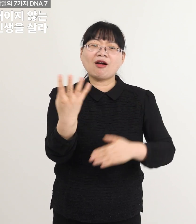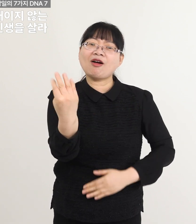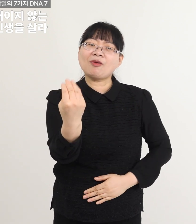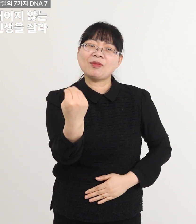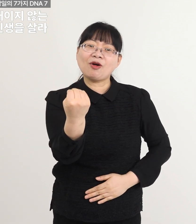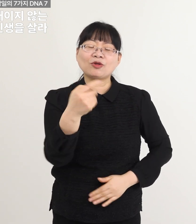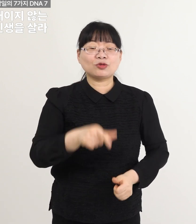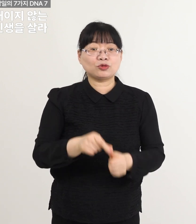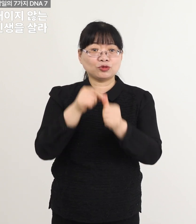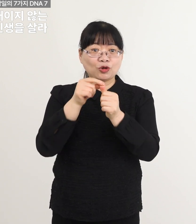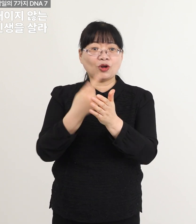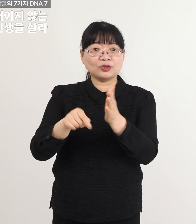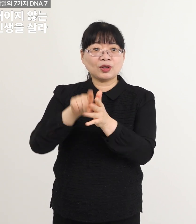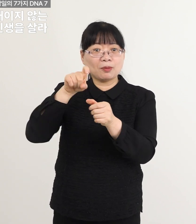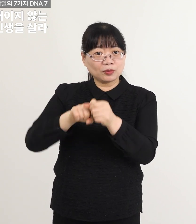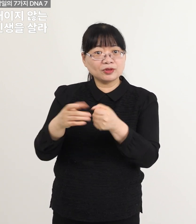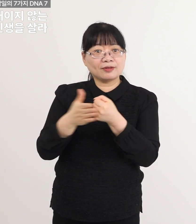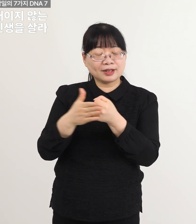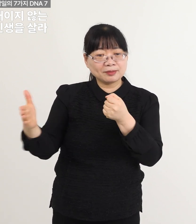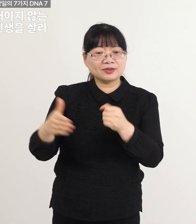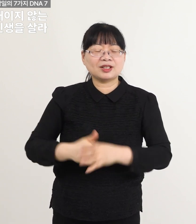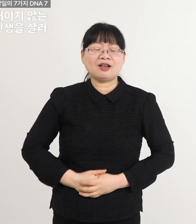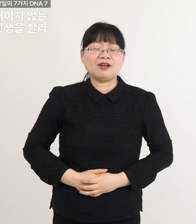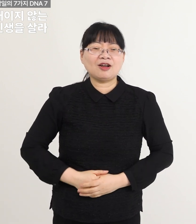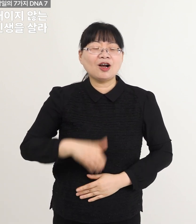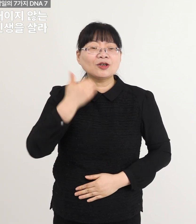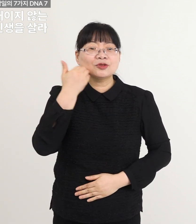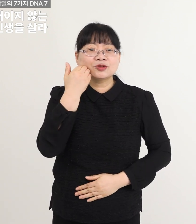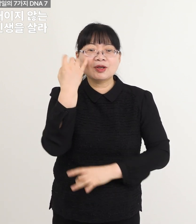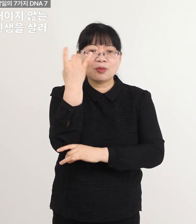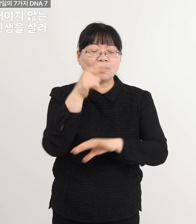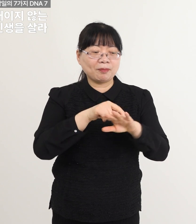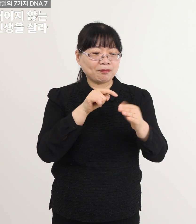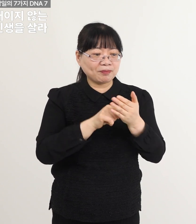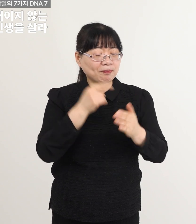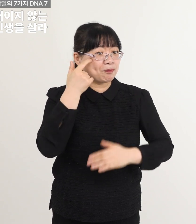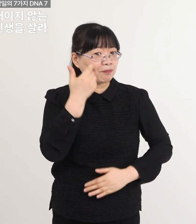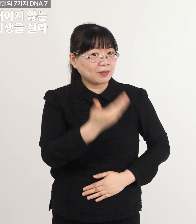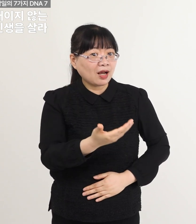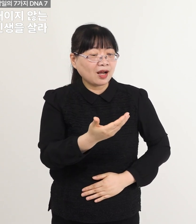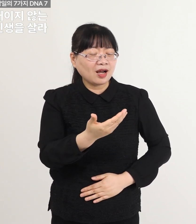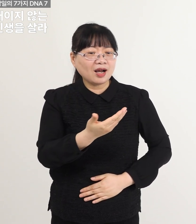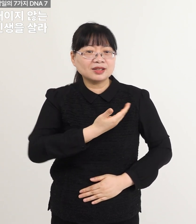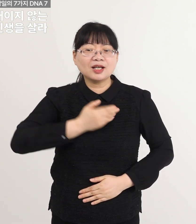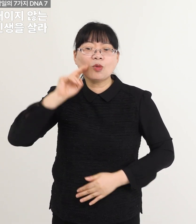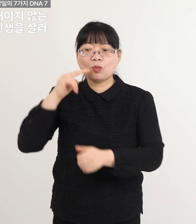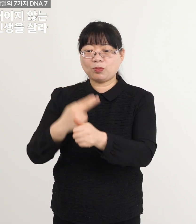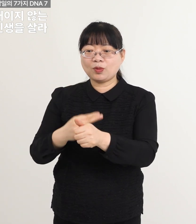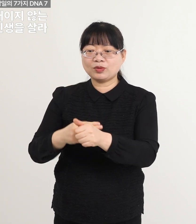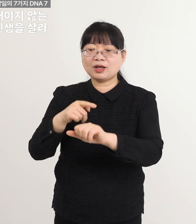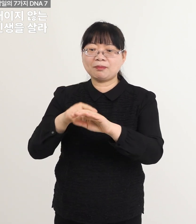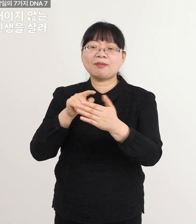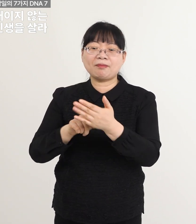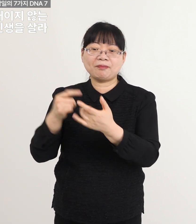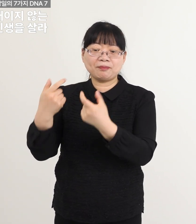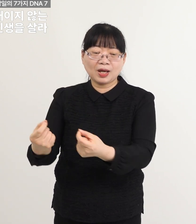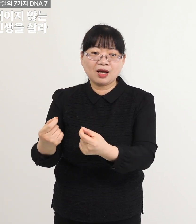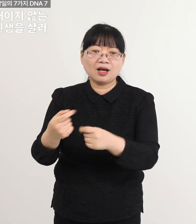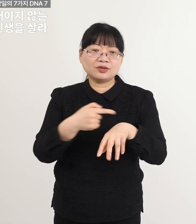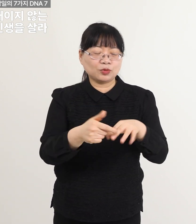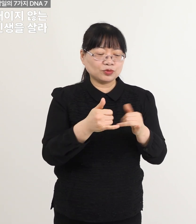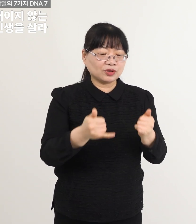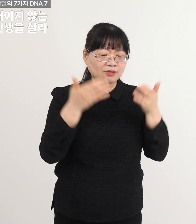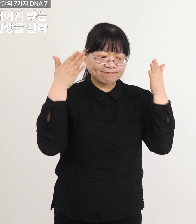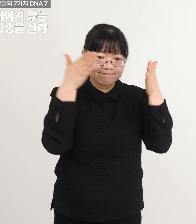얼마를 구원하려 함이라. 이게 누구의 본심이에요? 사도 바울의 본심이에요. 동족을